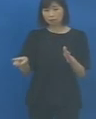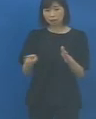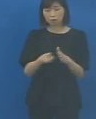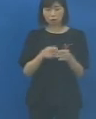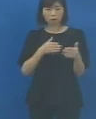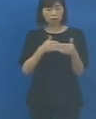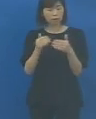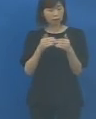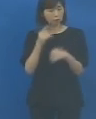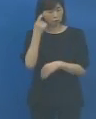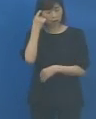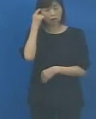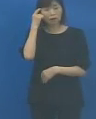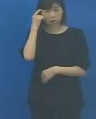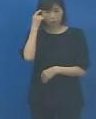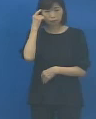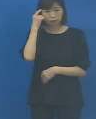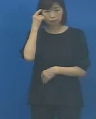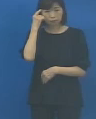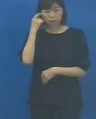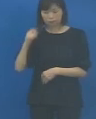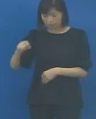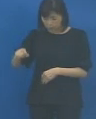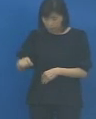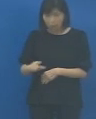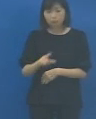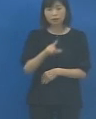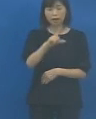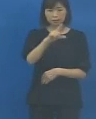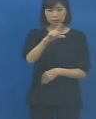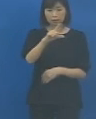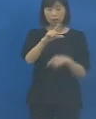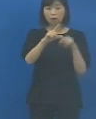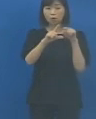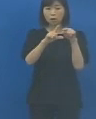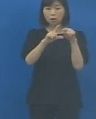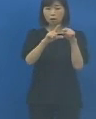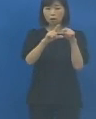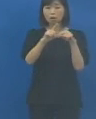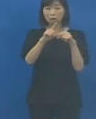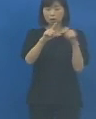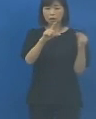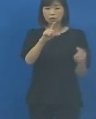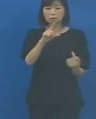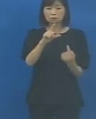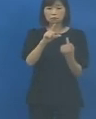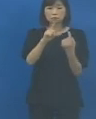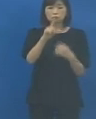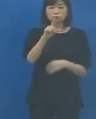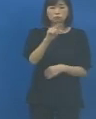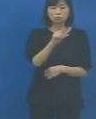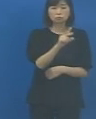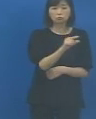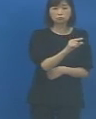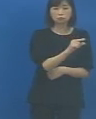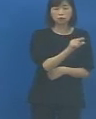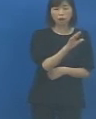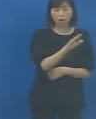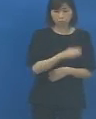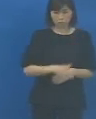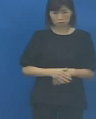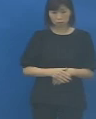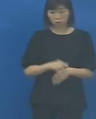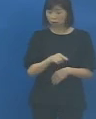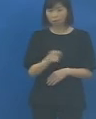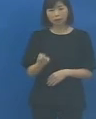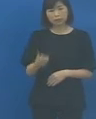ますと、やはり波がぐーっと上がっていつかなぜか下がっていくんですね。で、あれはその緊急事態宣